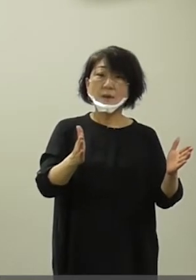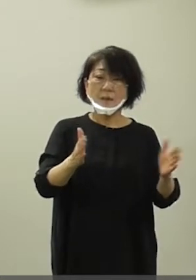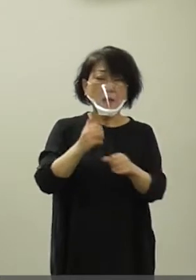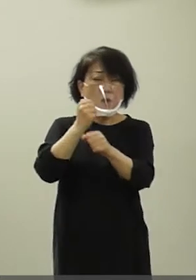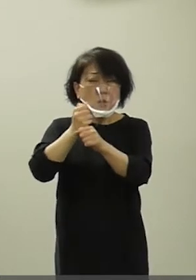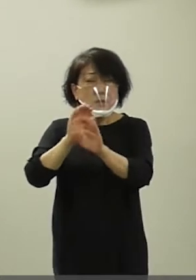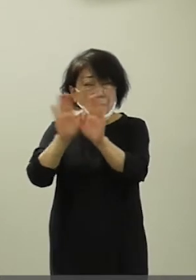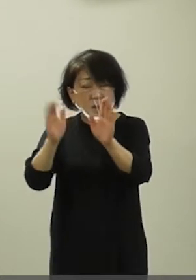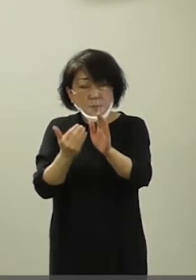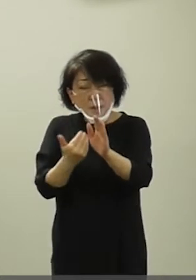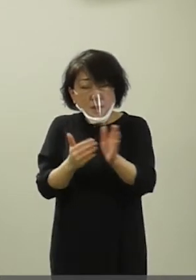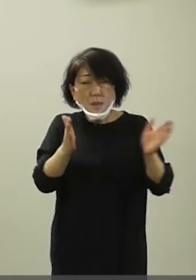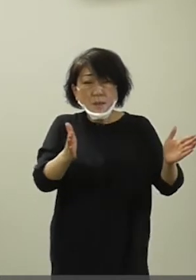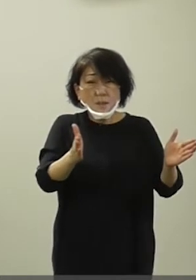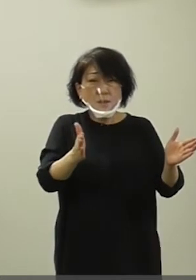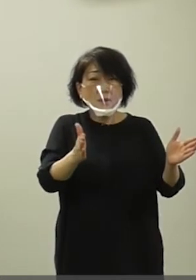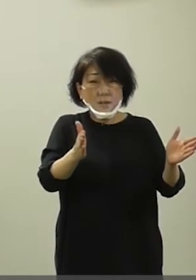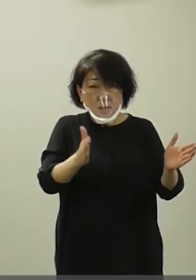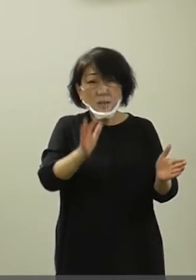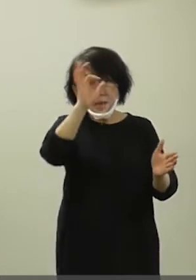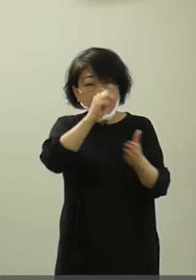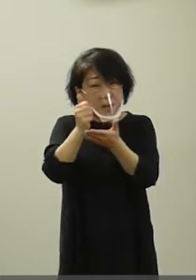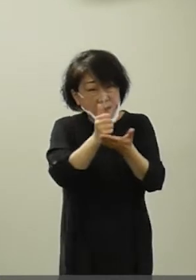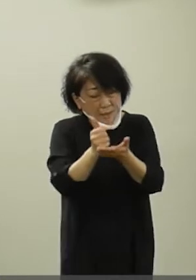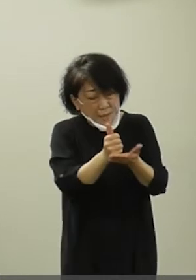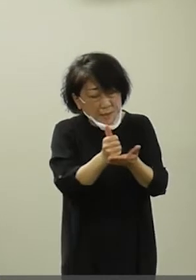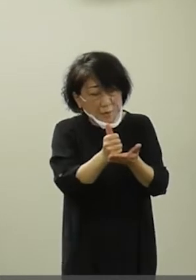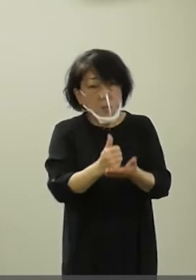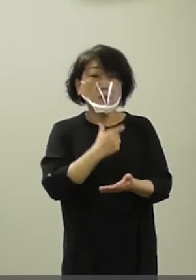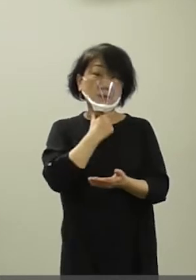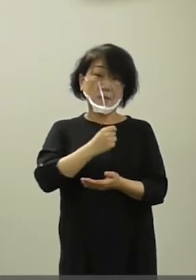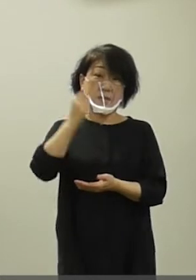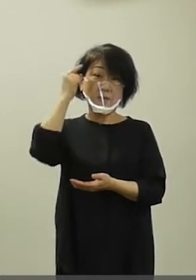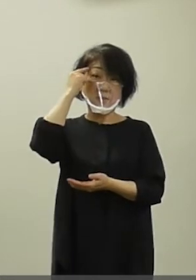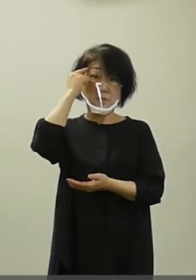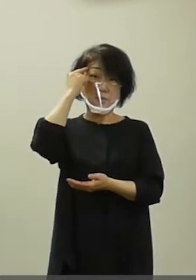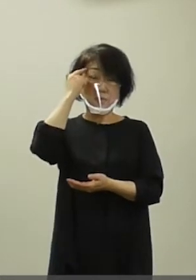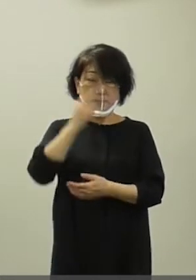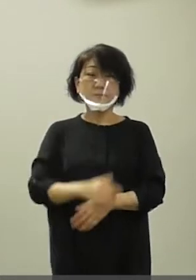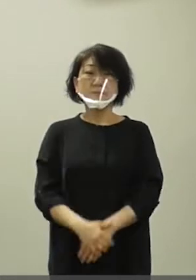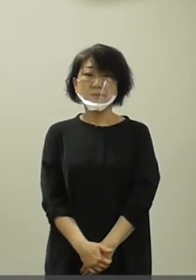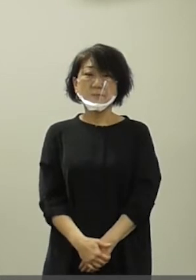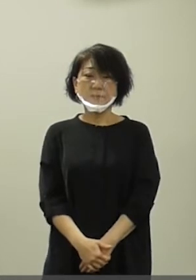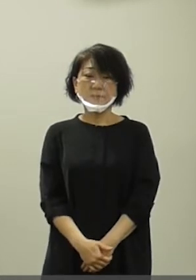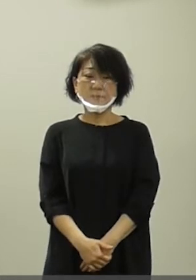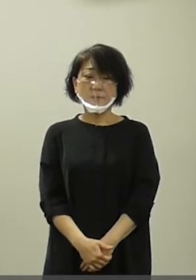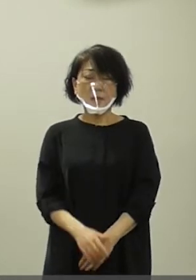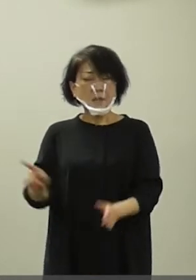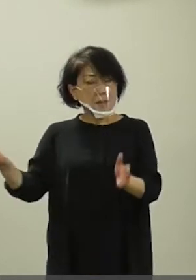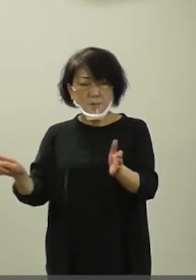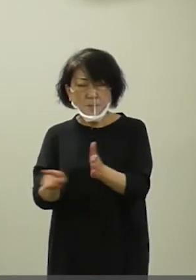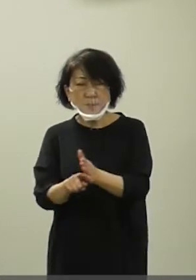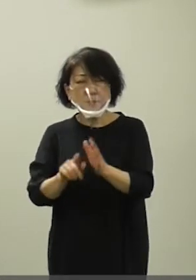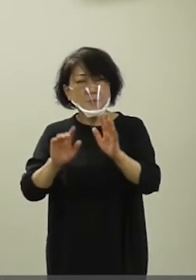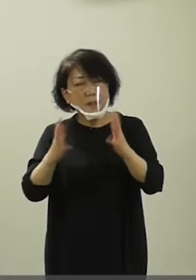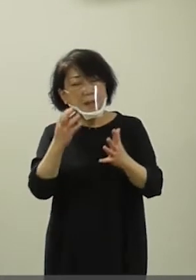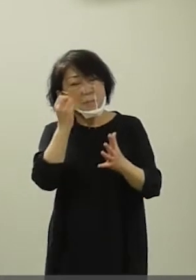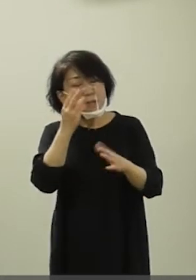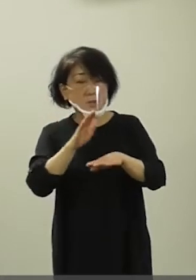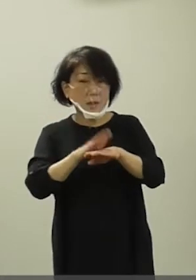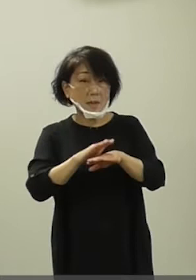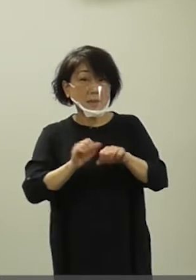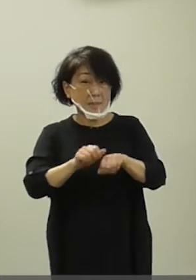高住始まるまでにしっかりと各保身を図っていきたいということで全然いないよていただいた